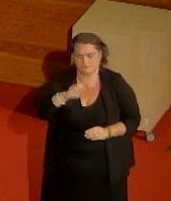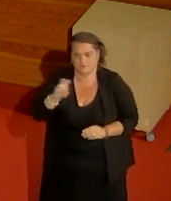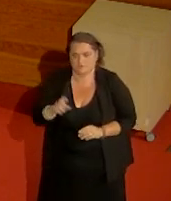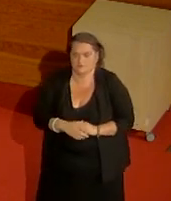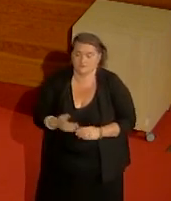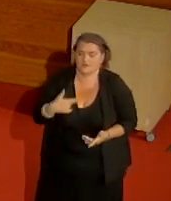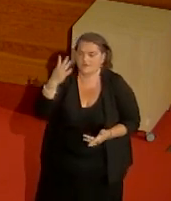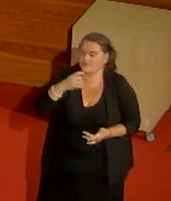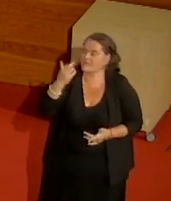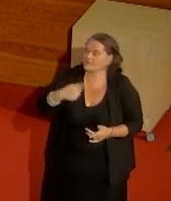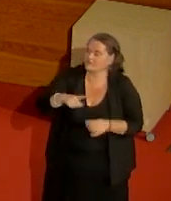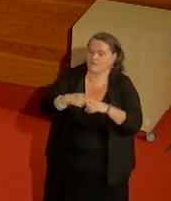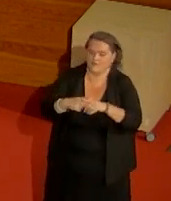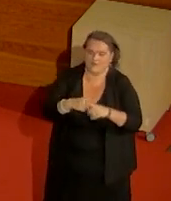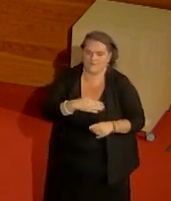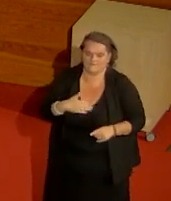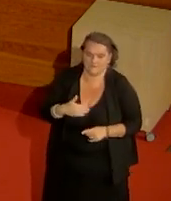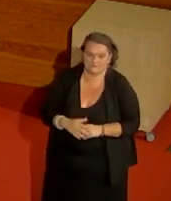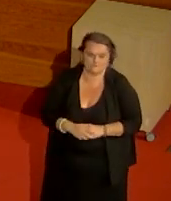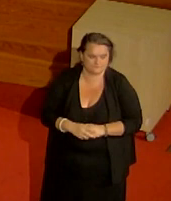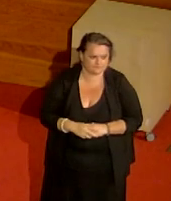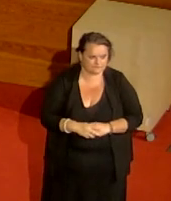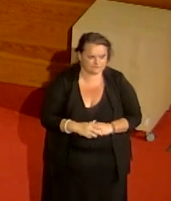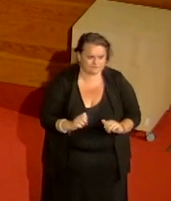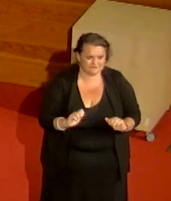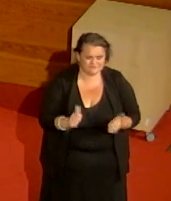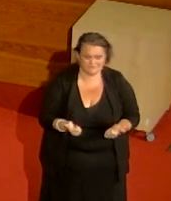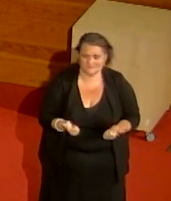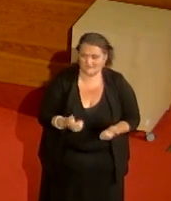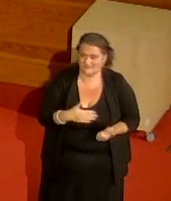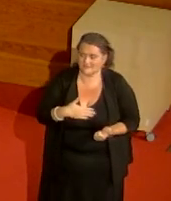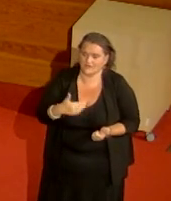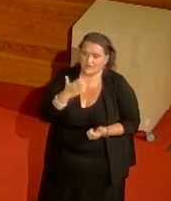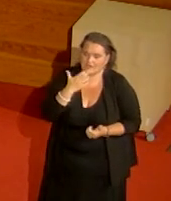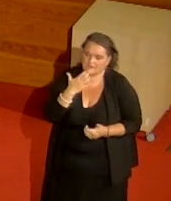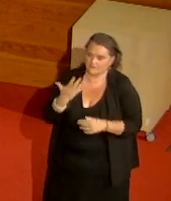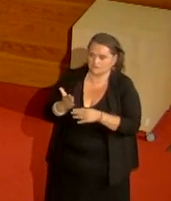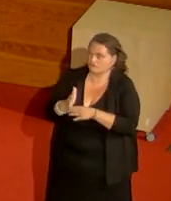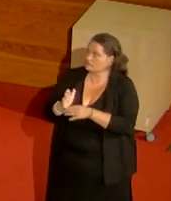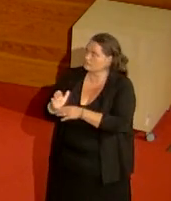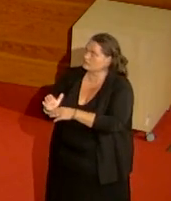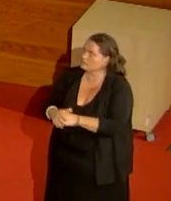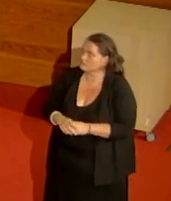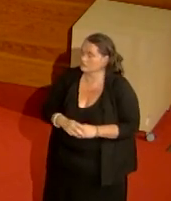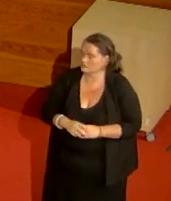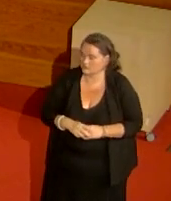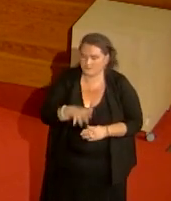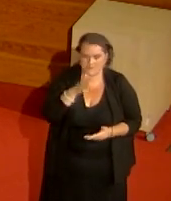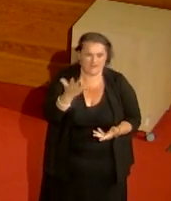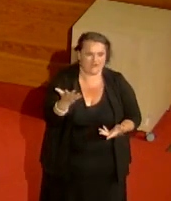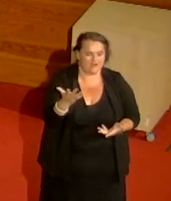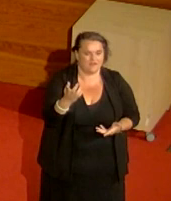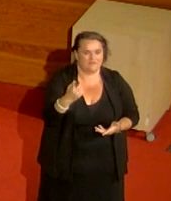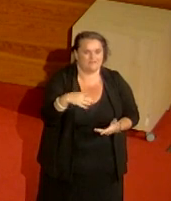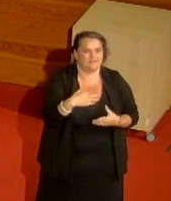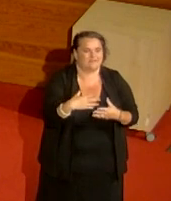vosotros para para comenzar quería poner algunos ejemplos para entender de una manera más concreta a qué nos estamos